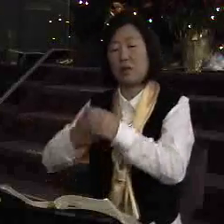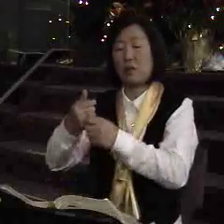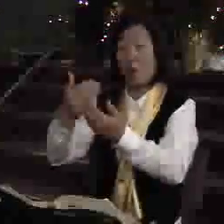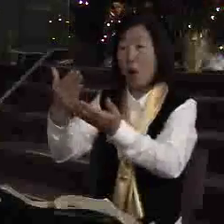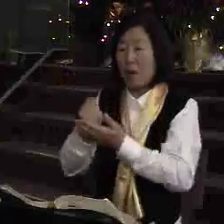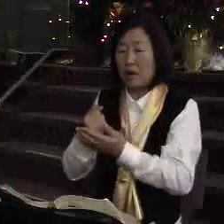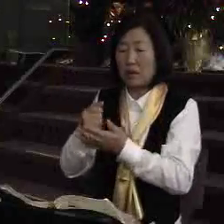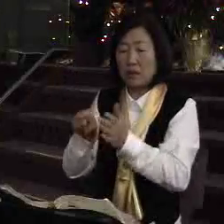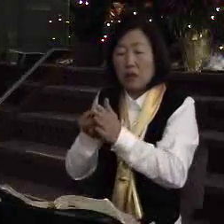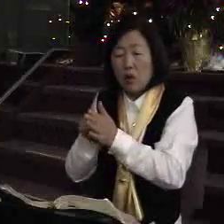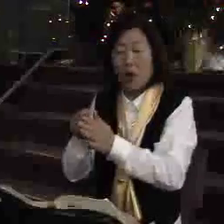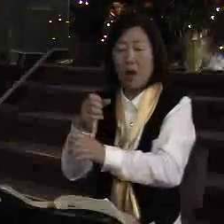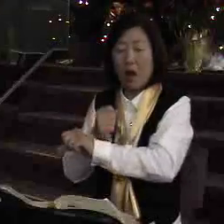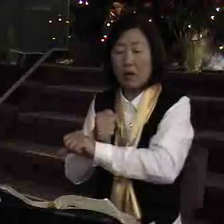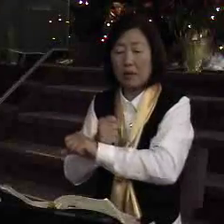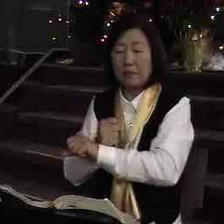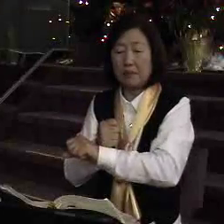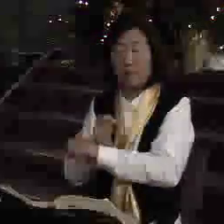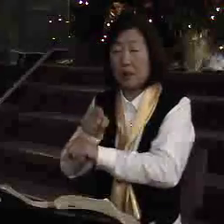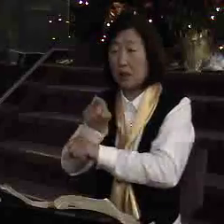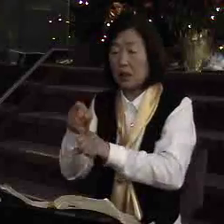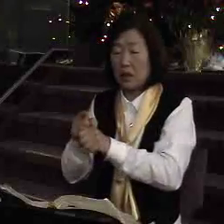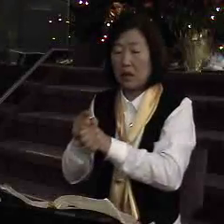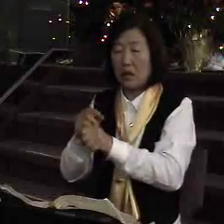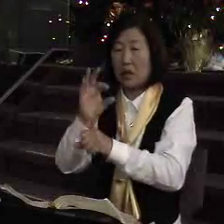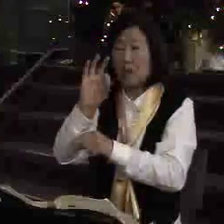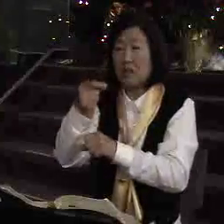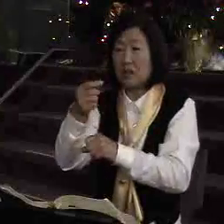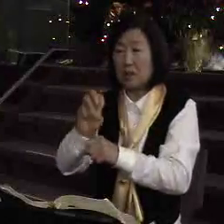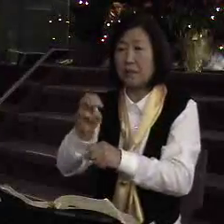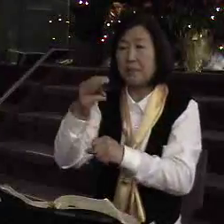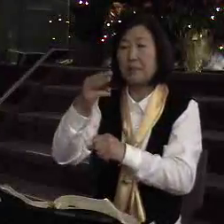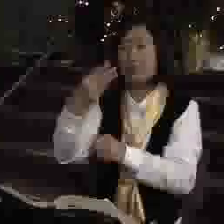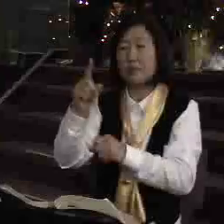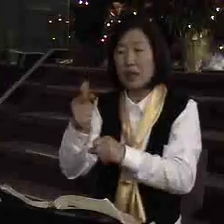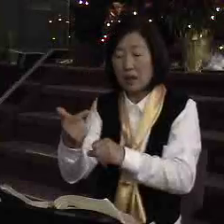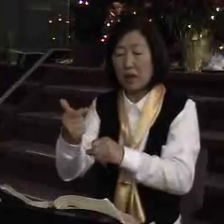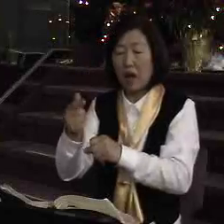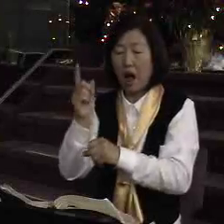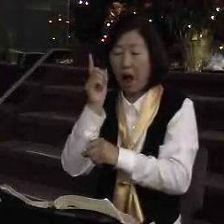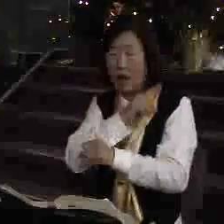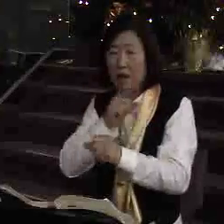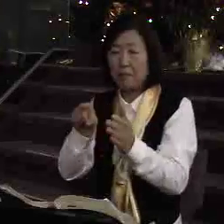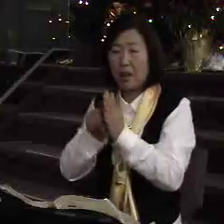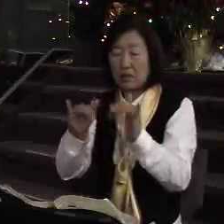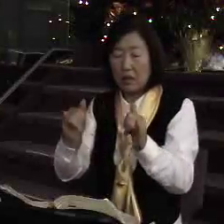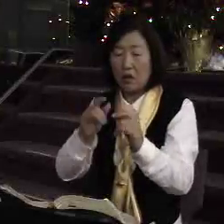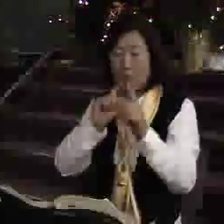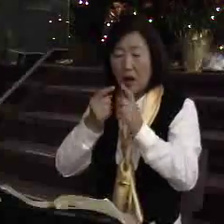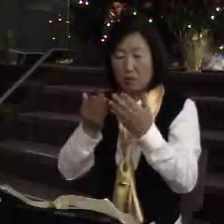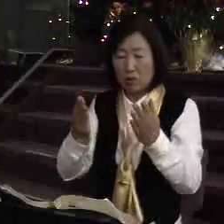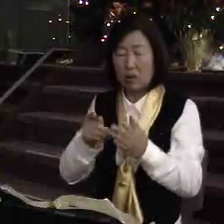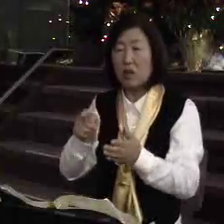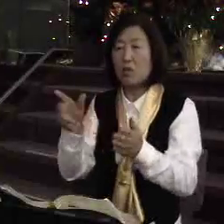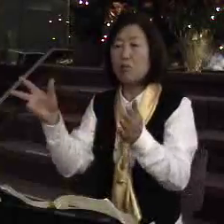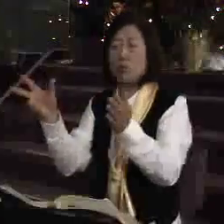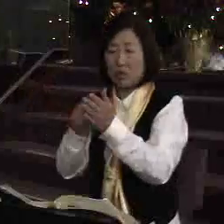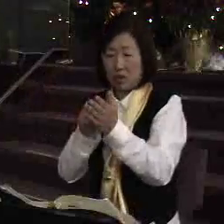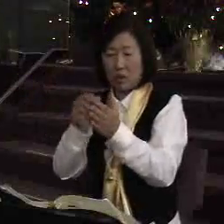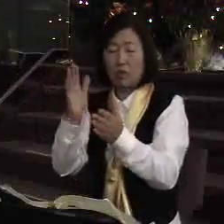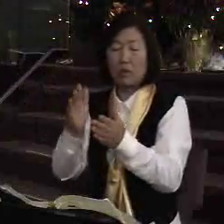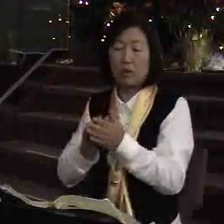받는 것을 신뢰하는 그들은 음란하고 악한 백성이라는 말씀을 하신 것이죠. 참 이게 문제예요.